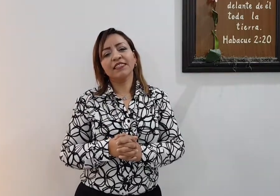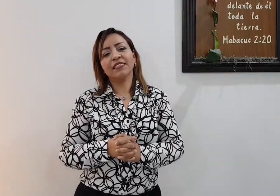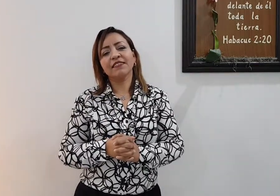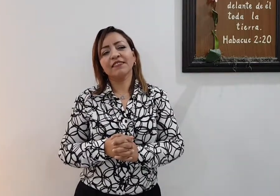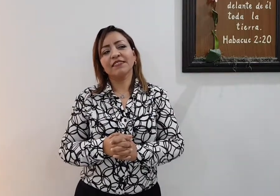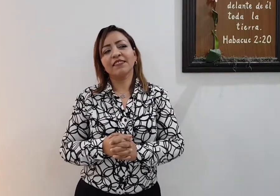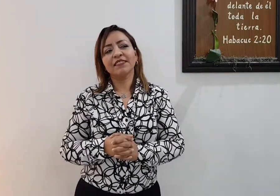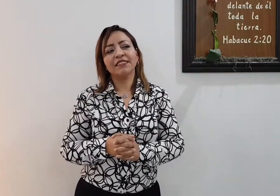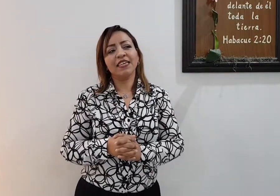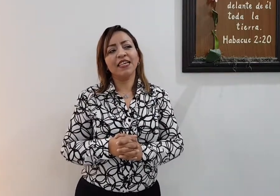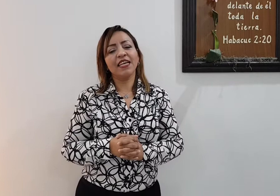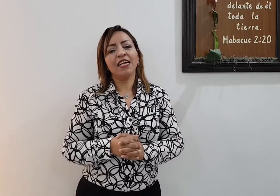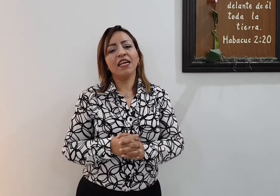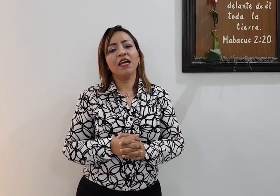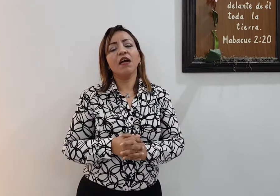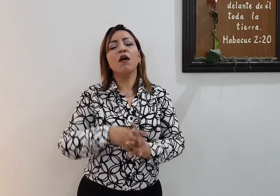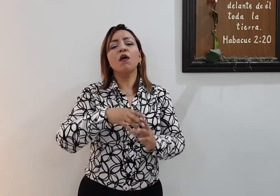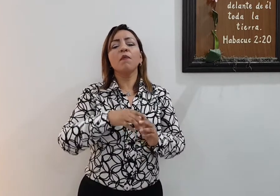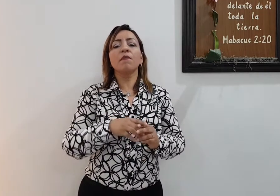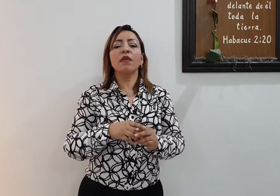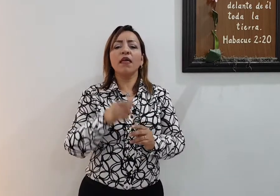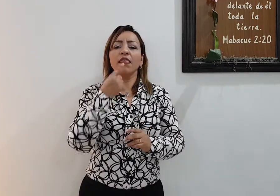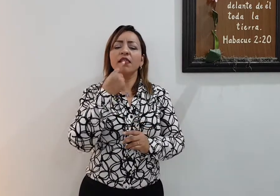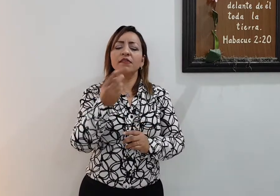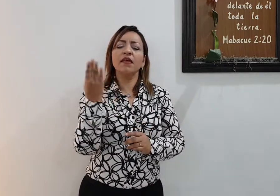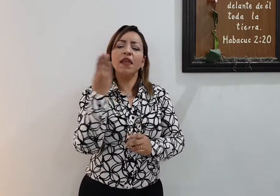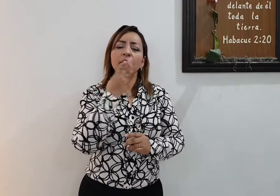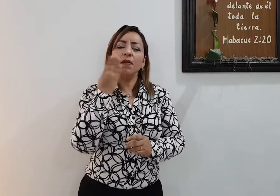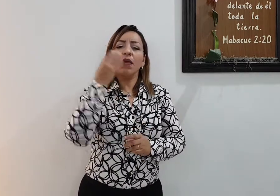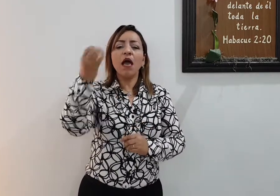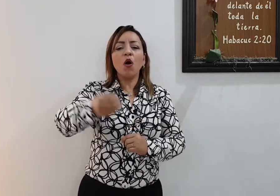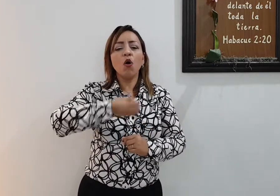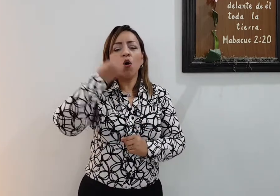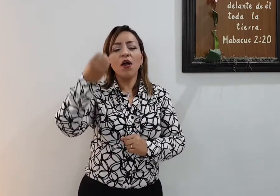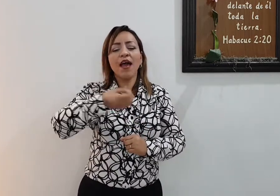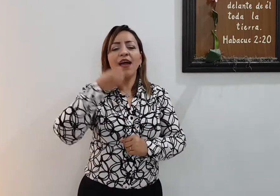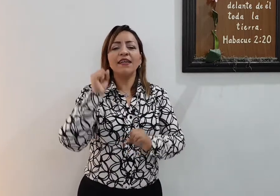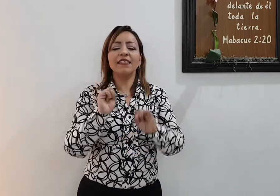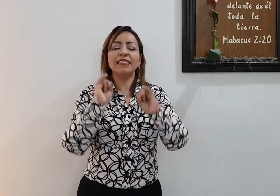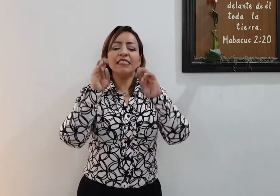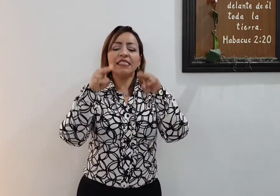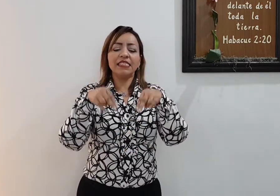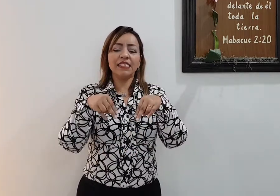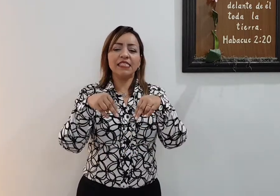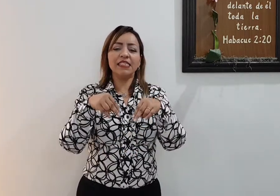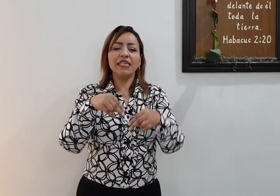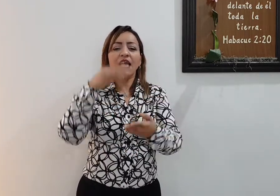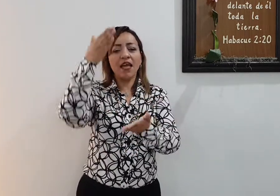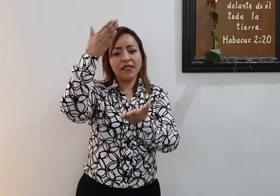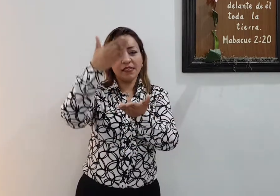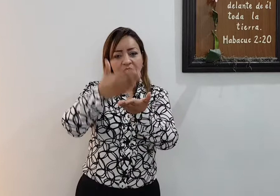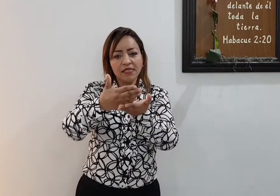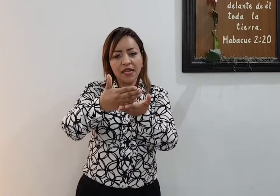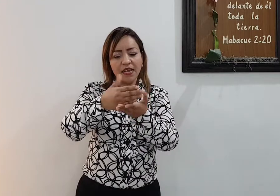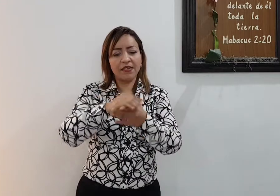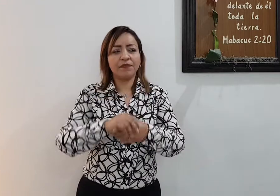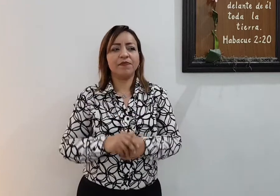está. Orar sin cesar, hermanos. Orar sin cesar. Eso está en primera a los